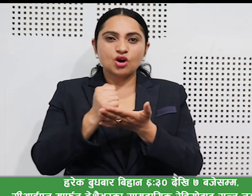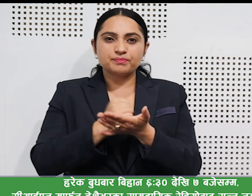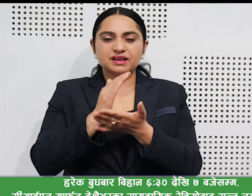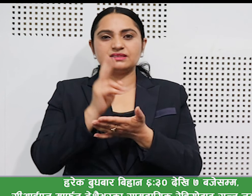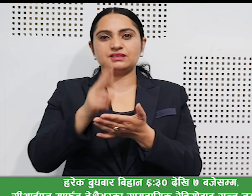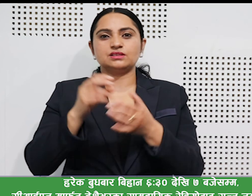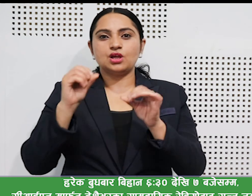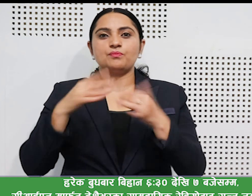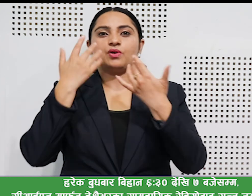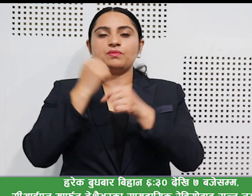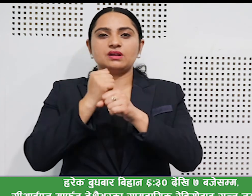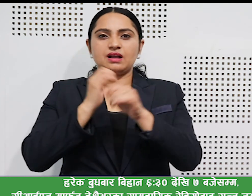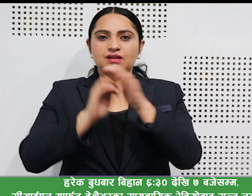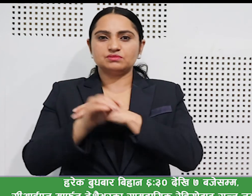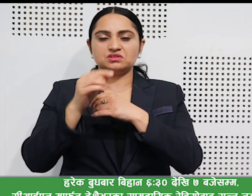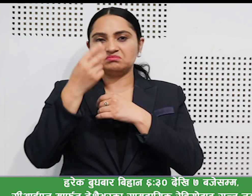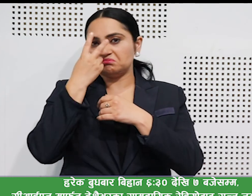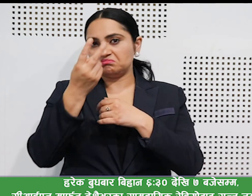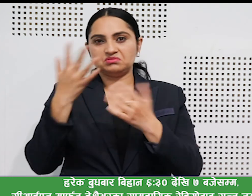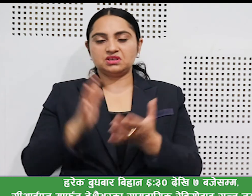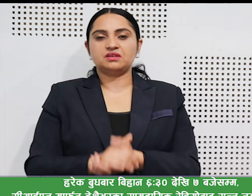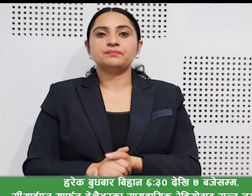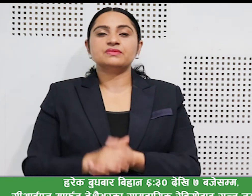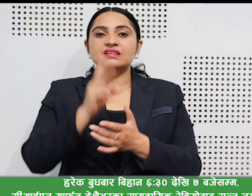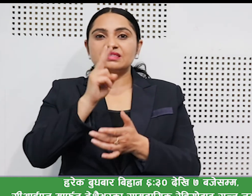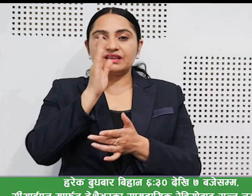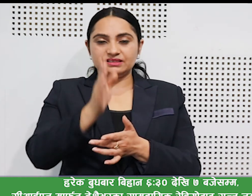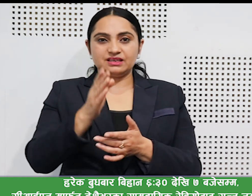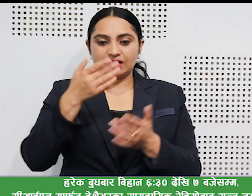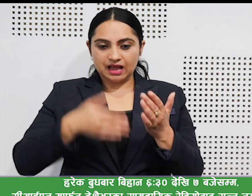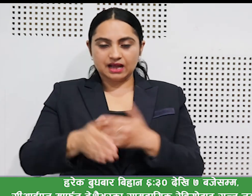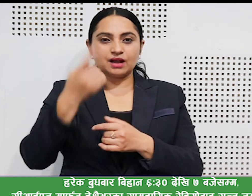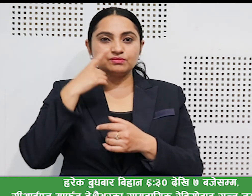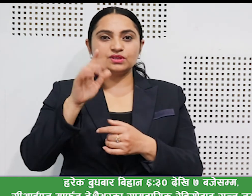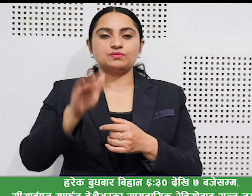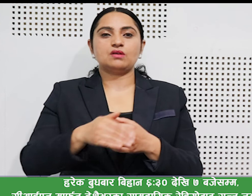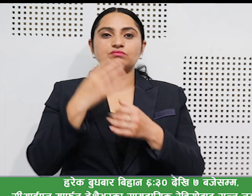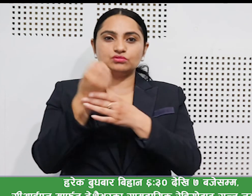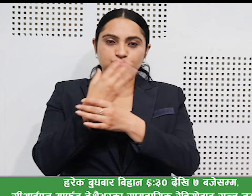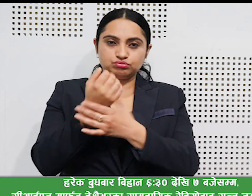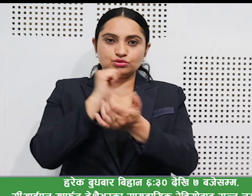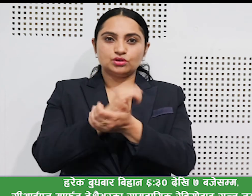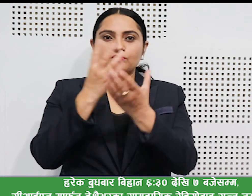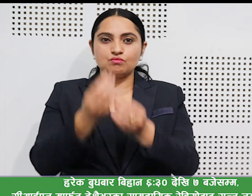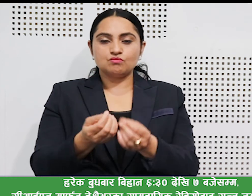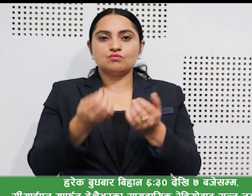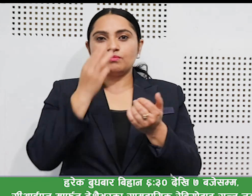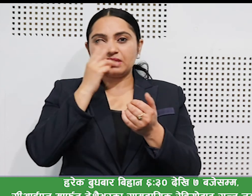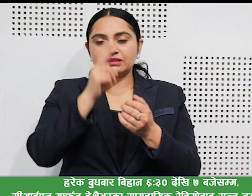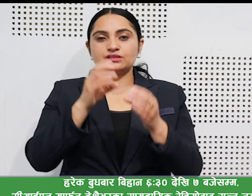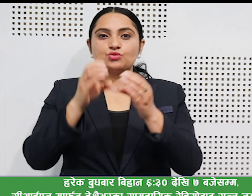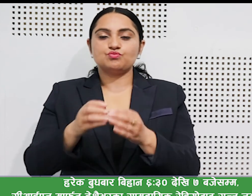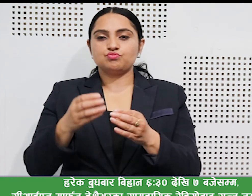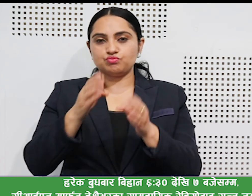यसको प्रभावकारी कार्यान्वयन भएको देखिएको छैन। तसर्थ आगामी दिनमा आउने विपद जोखिम न्यूनीकरणमा त्यस्ता